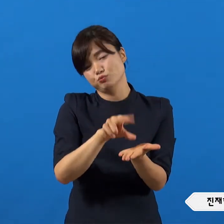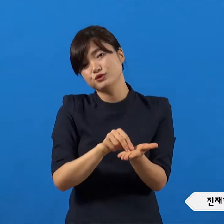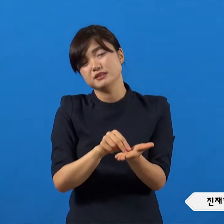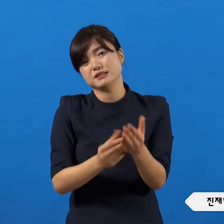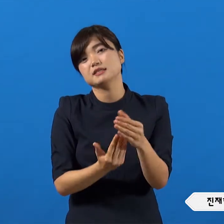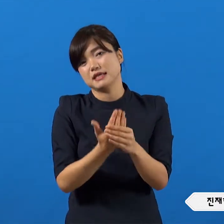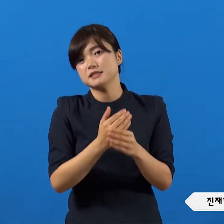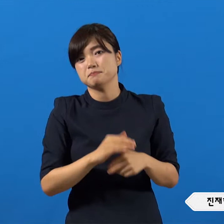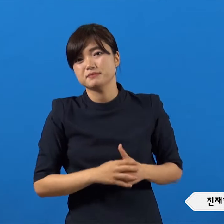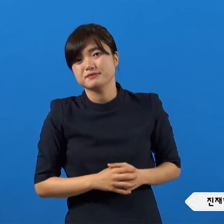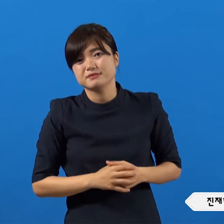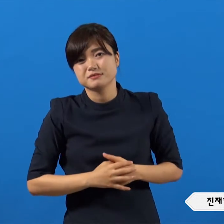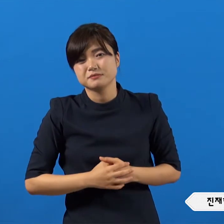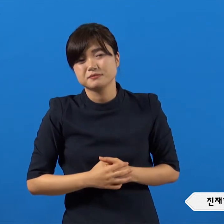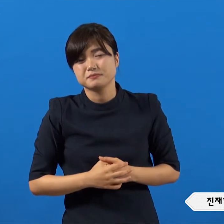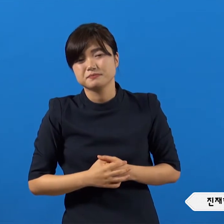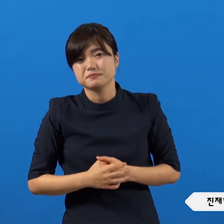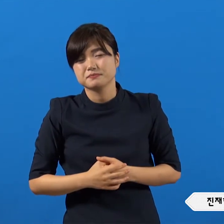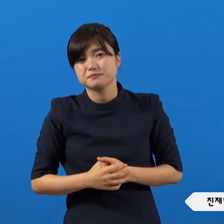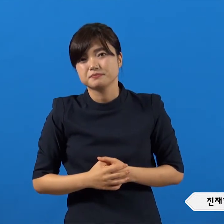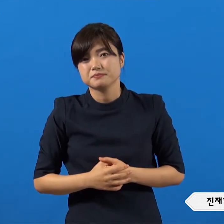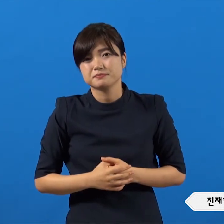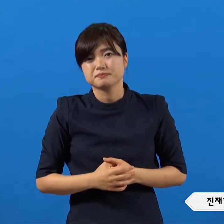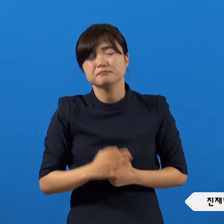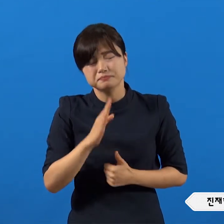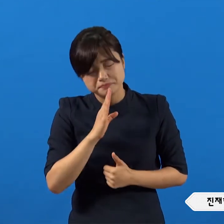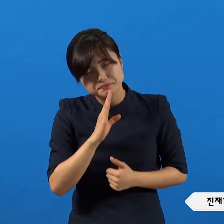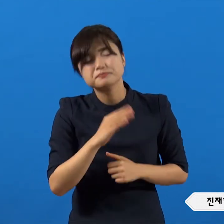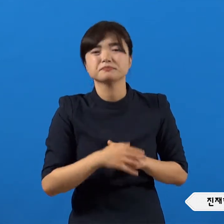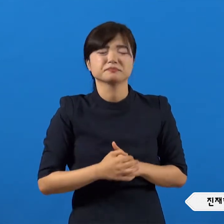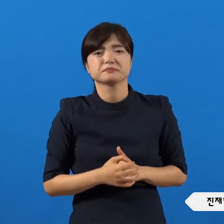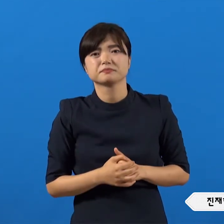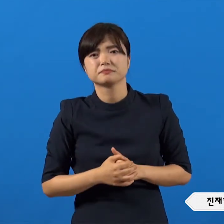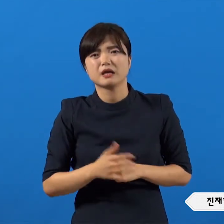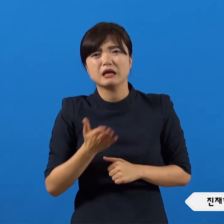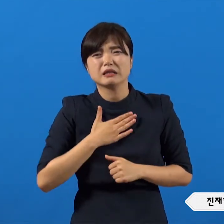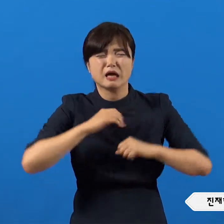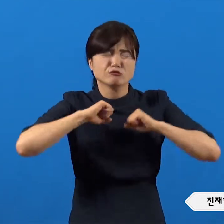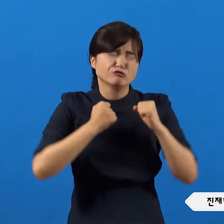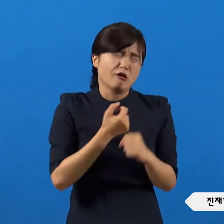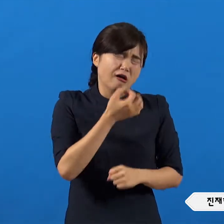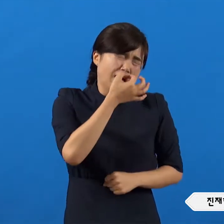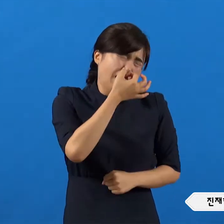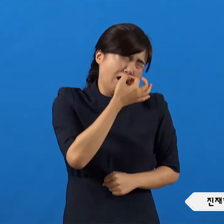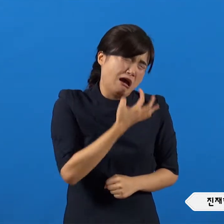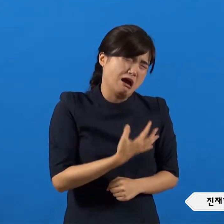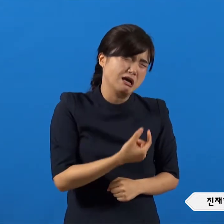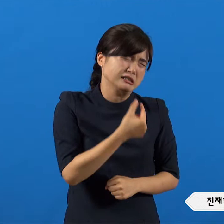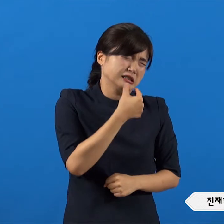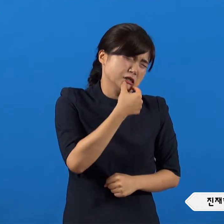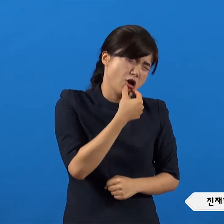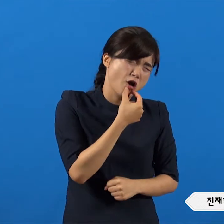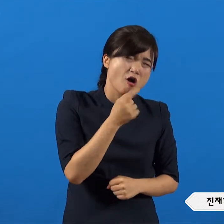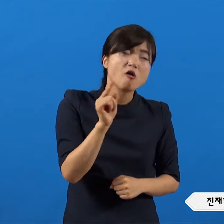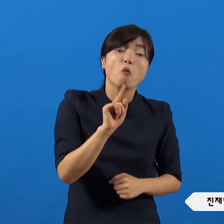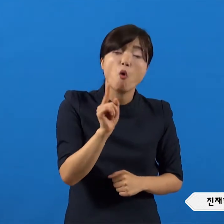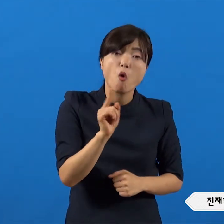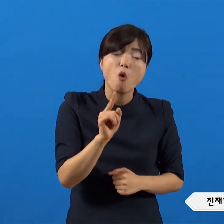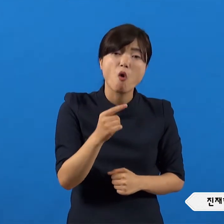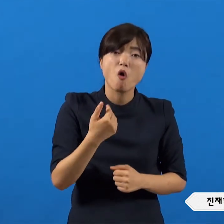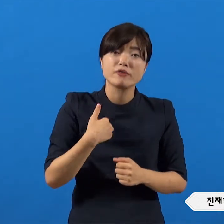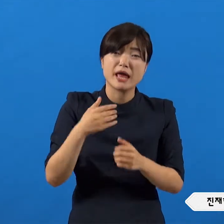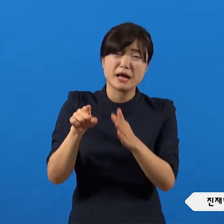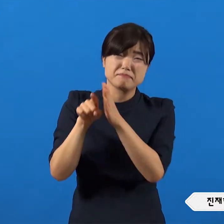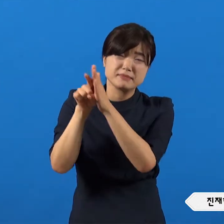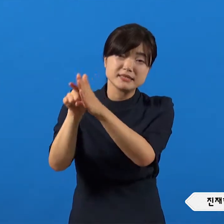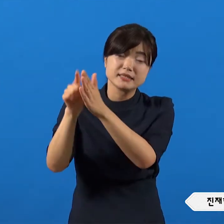문제가 아니겠는가? 그렇습니다. 내가 순종이 힘들다면 내 순종의 대상이